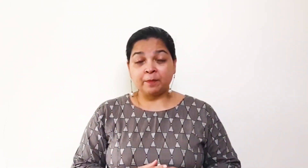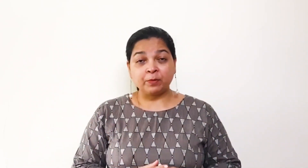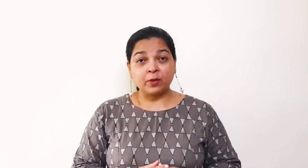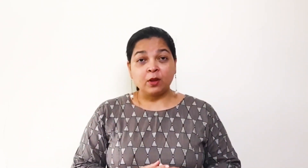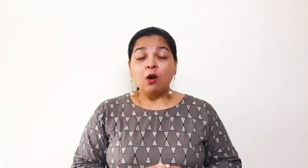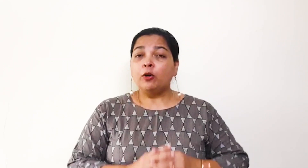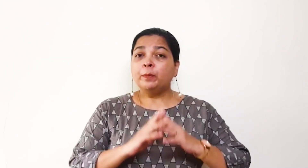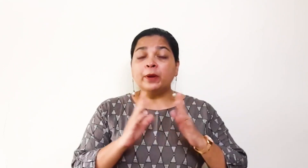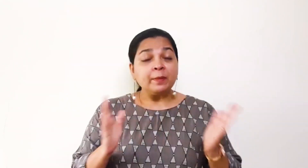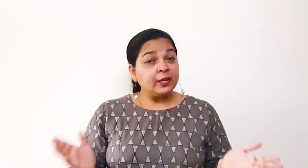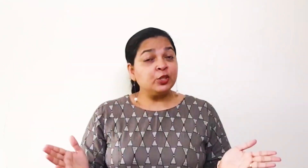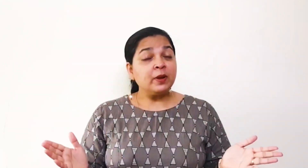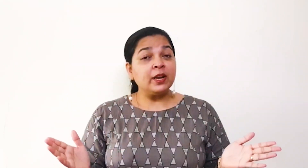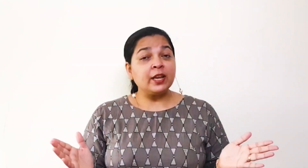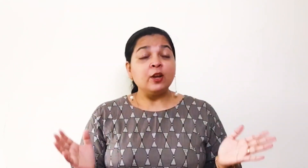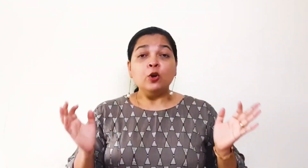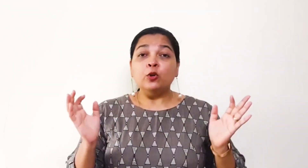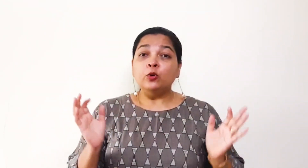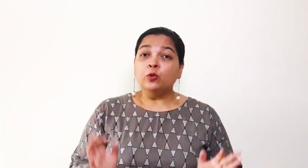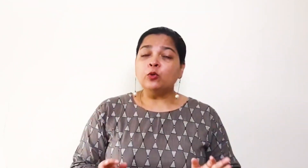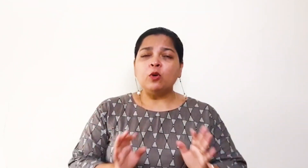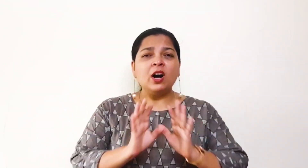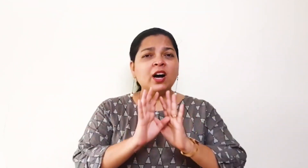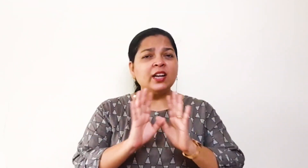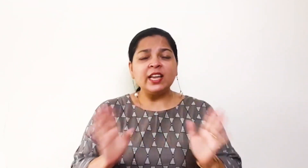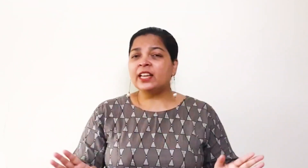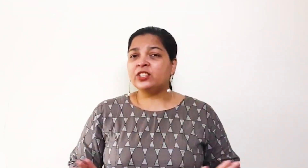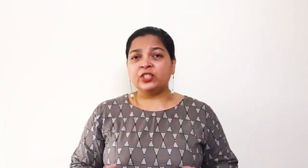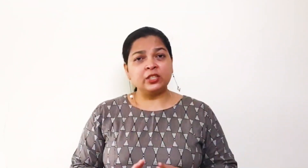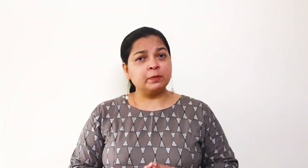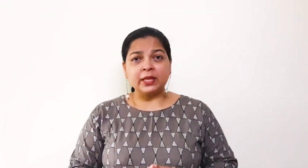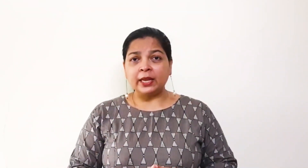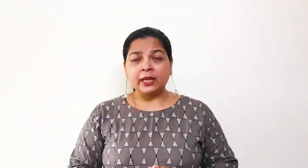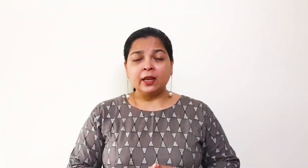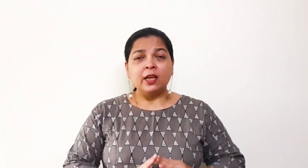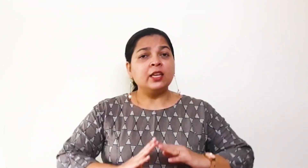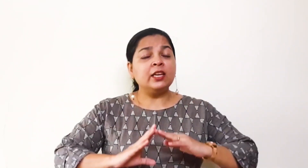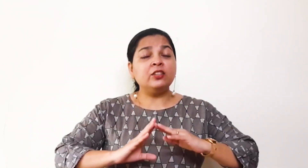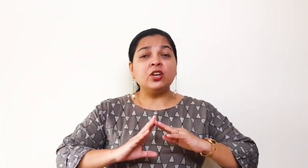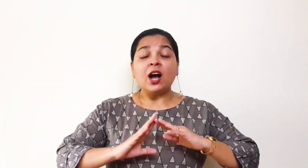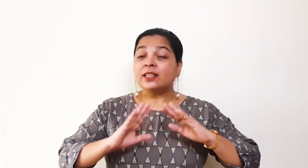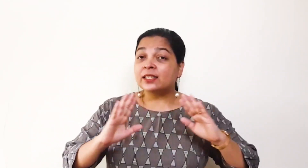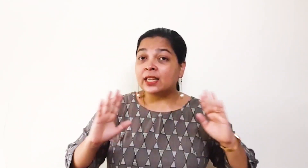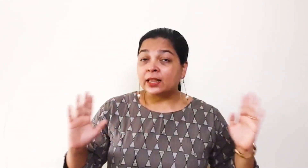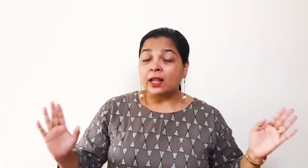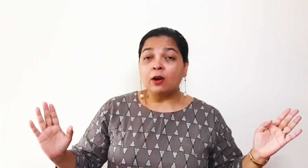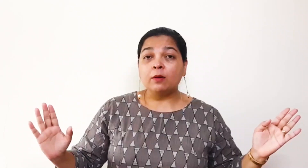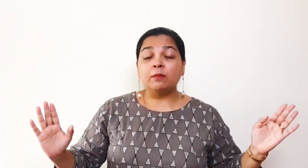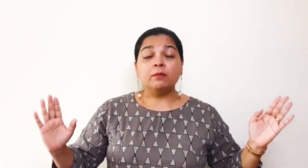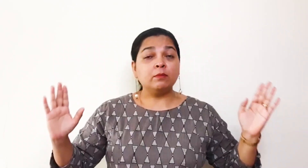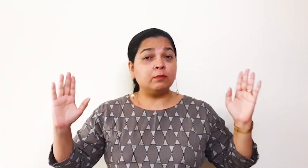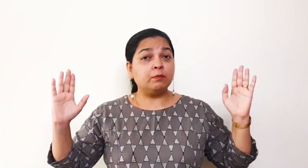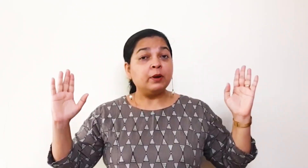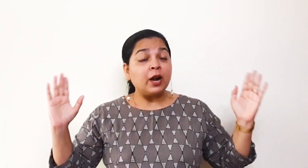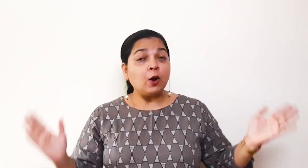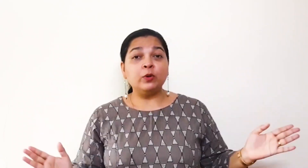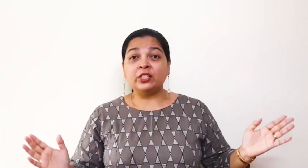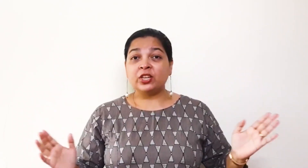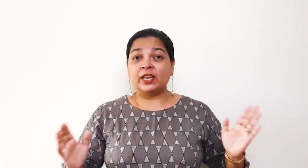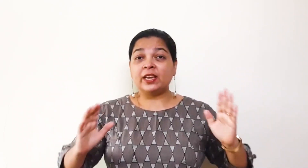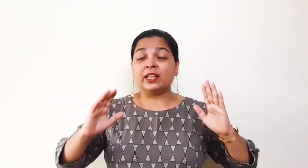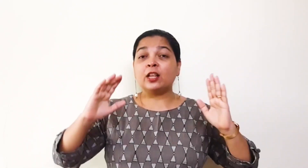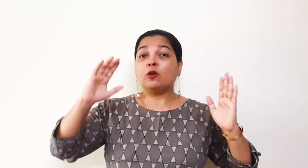ପଡ଼ିବ। ଆଉ ପରମେଶ୍ୱର ନୋହଙ୍କୁ ସବୁ ବିଷୟ ଗୋଟିଏ ଗୋଟିଏ କରି କହିଲେ ଯେ